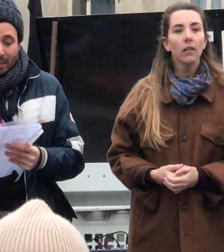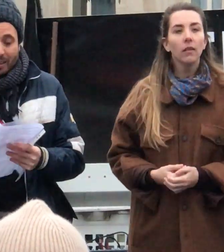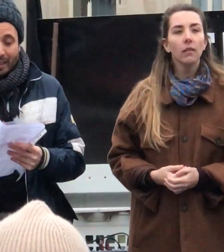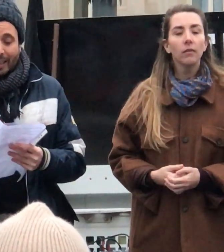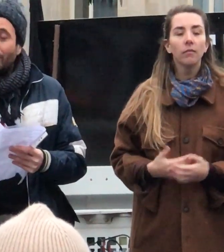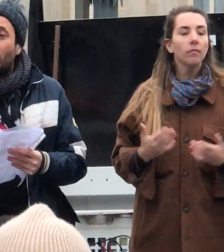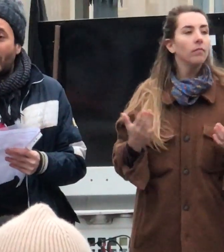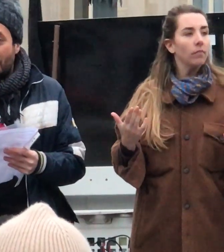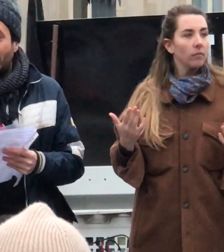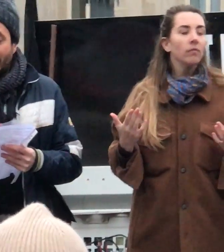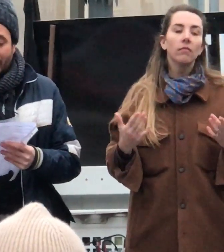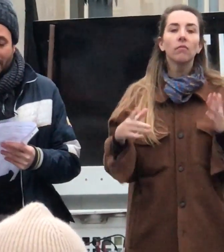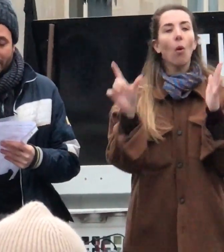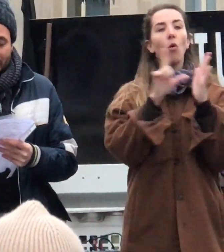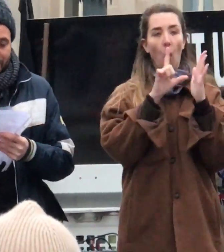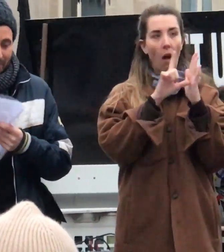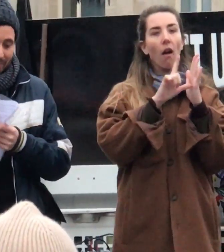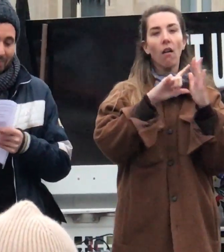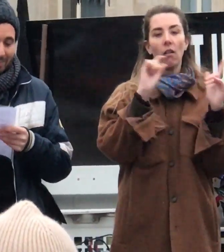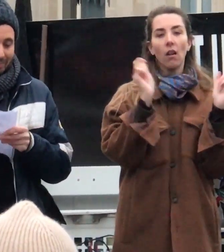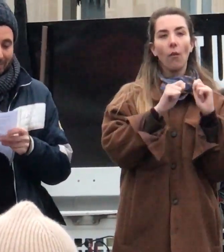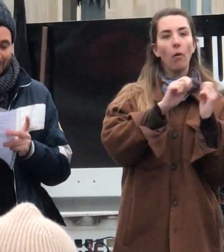Et des réformes appliquées.